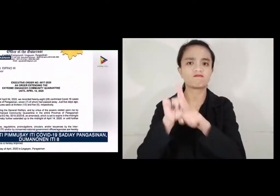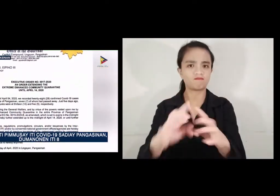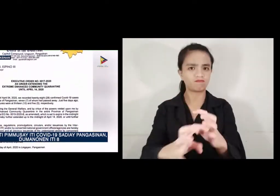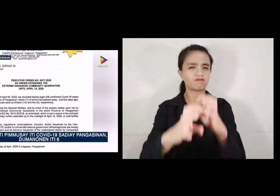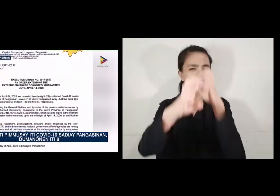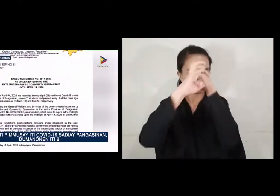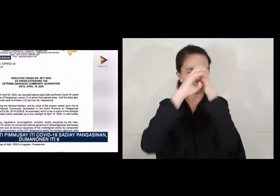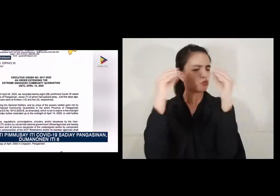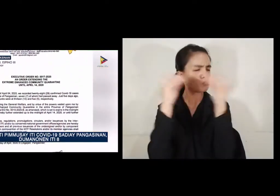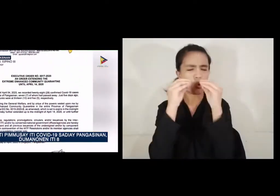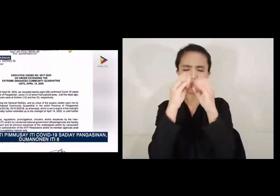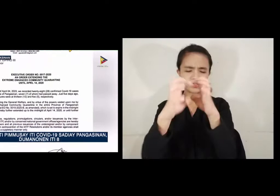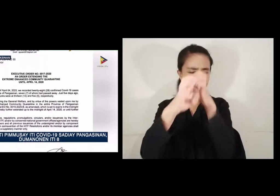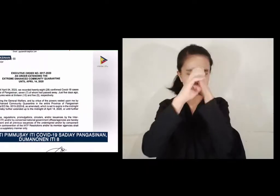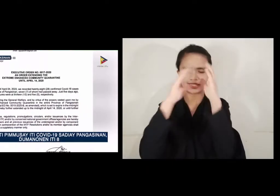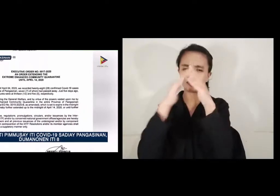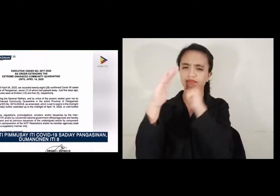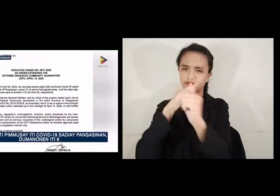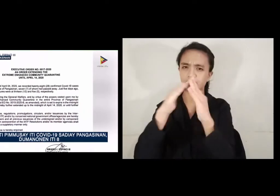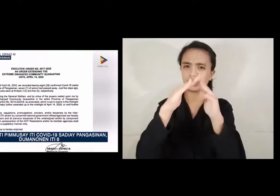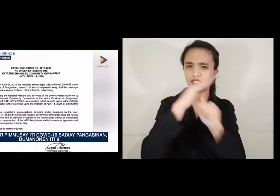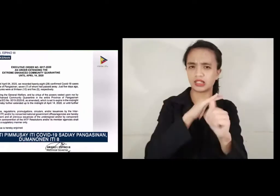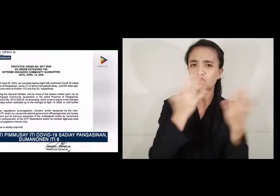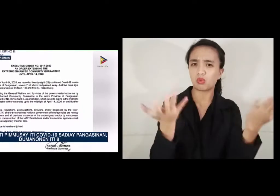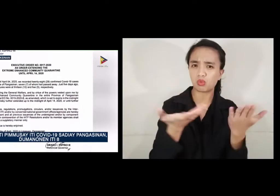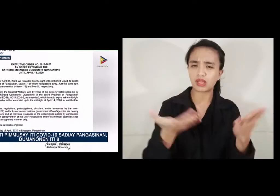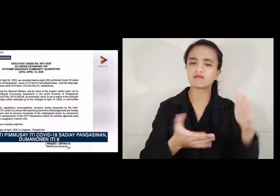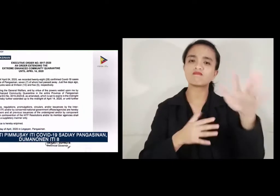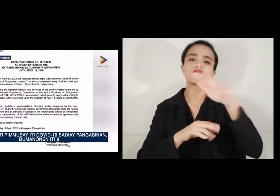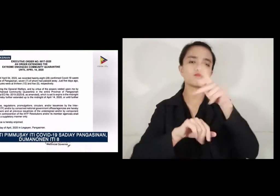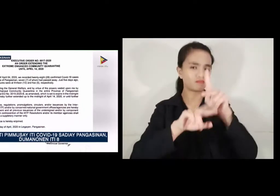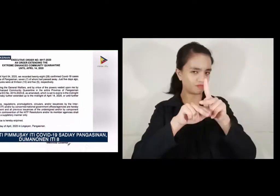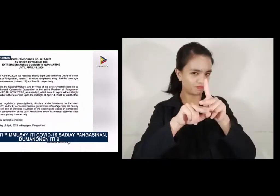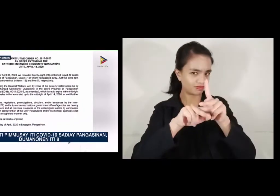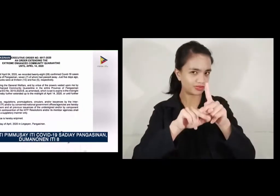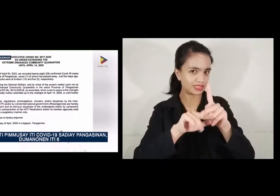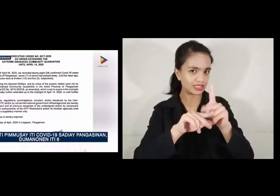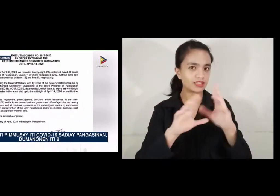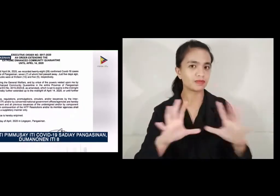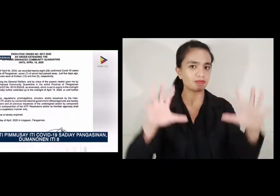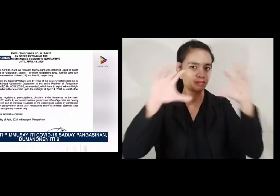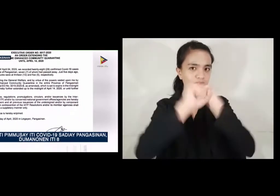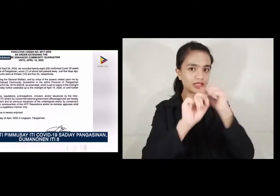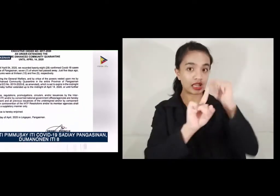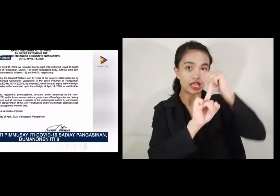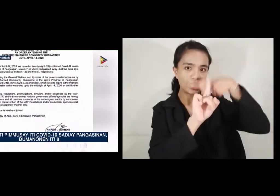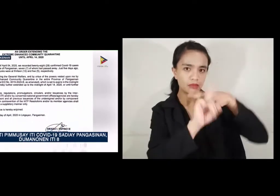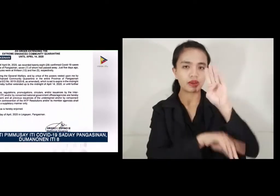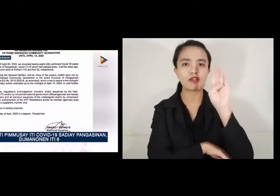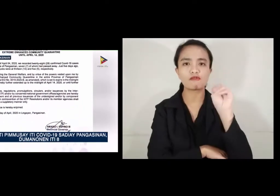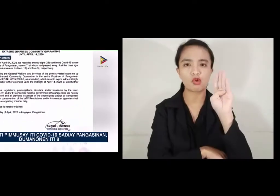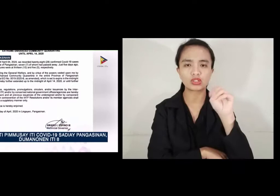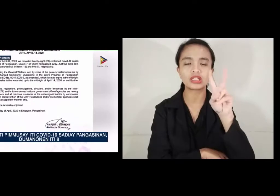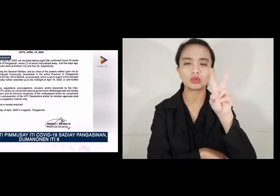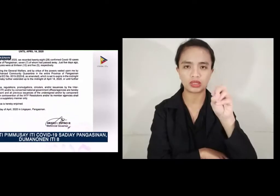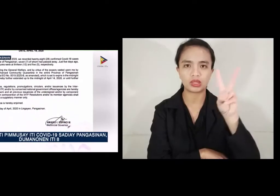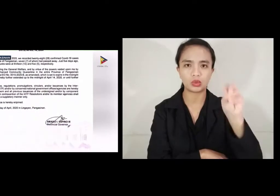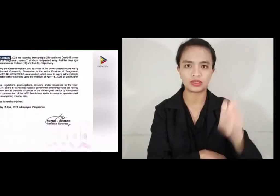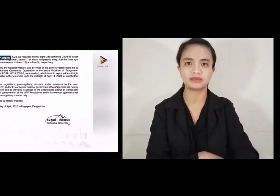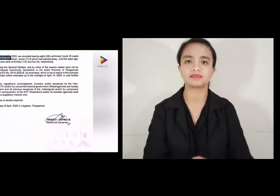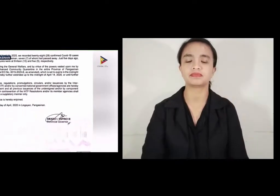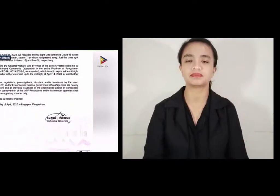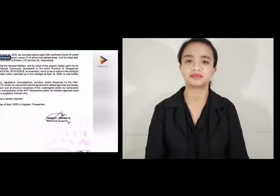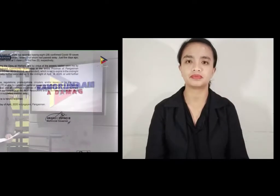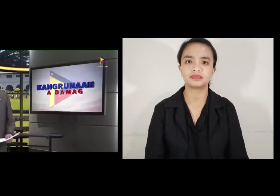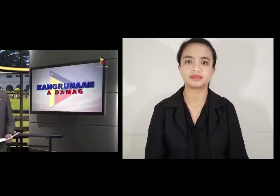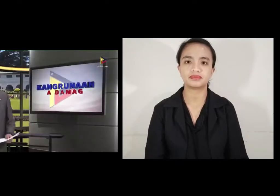implementasyon ti extreme enhanced community quarantine iti intero a probinsya agingga inton April 14,